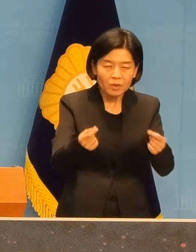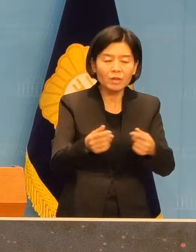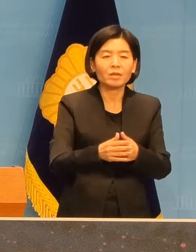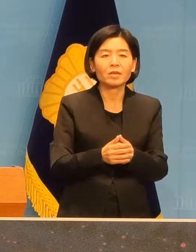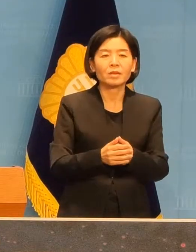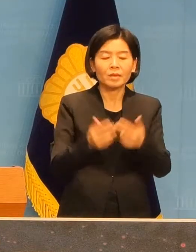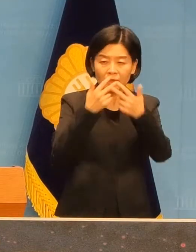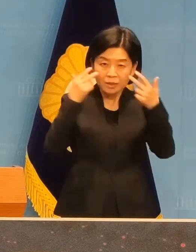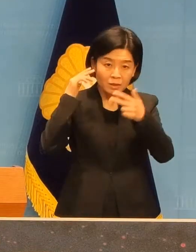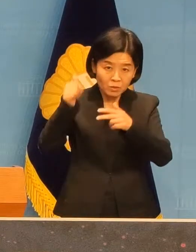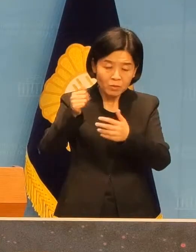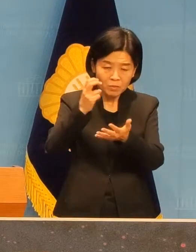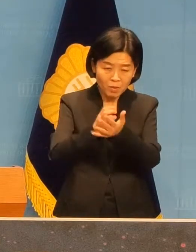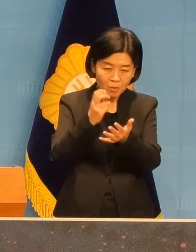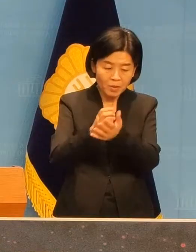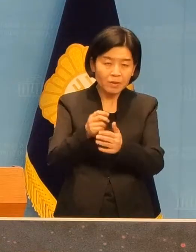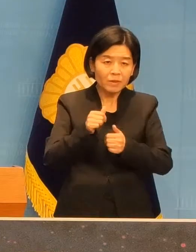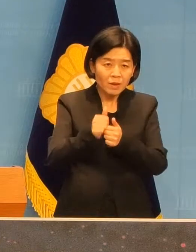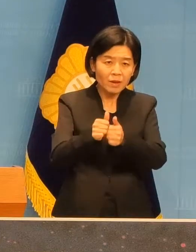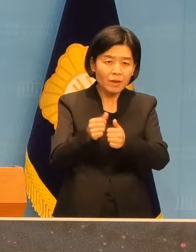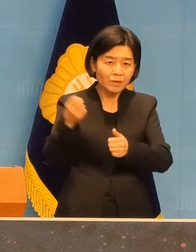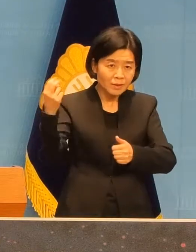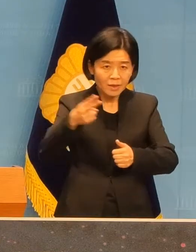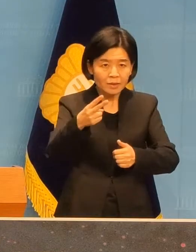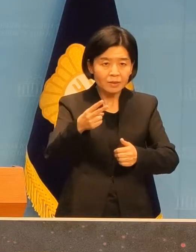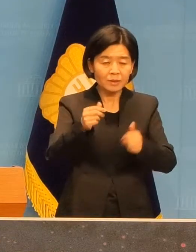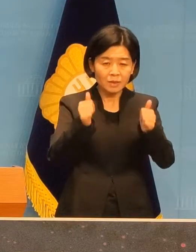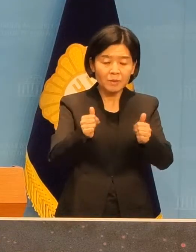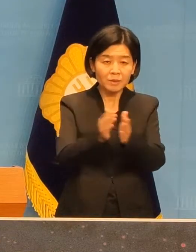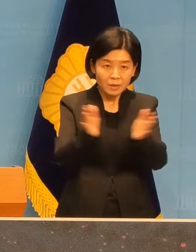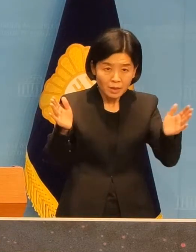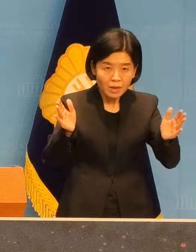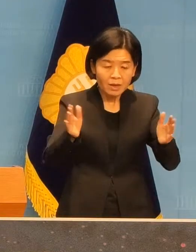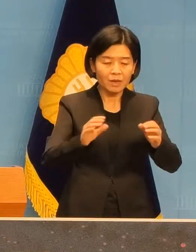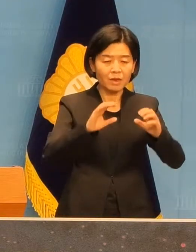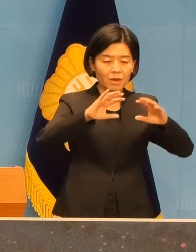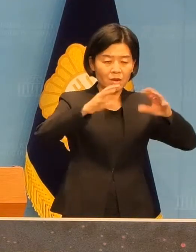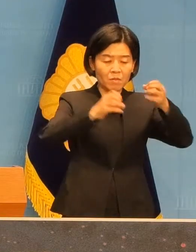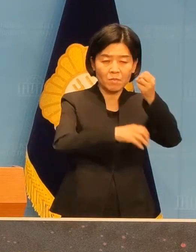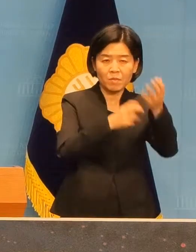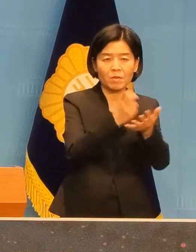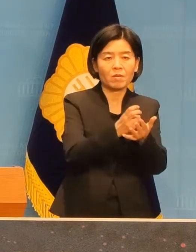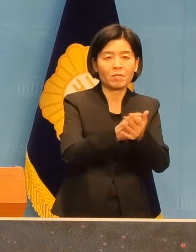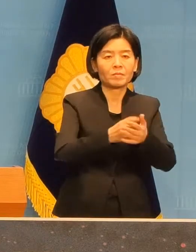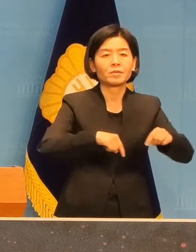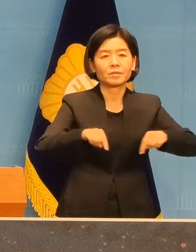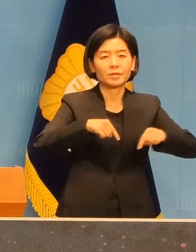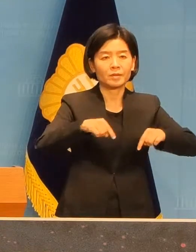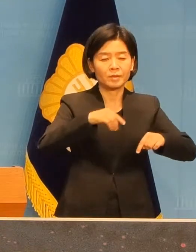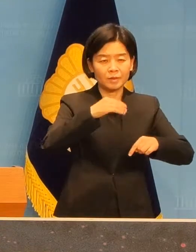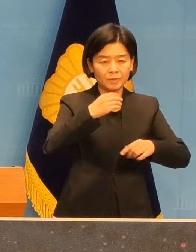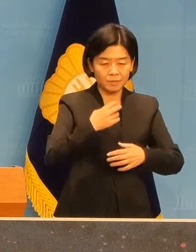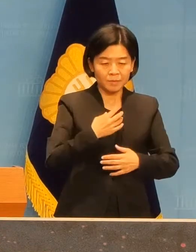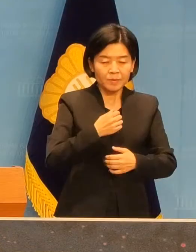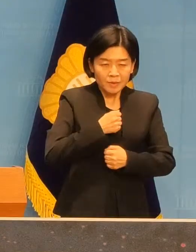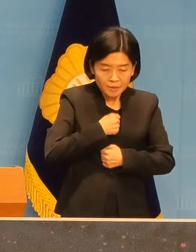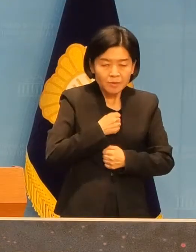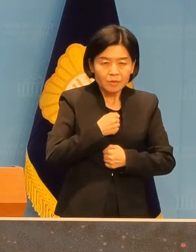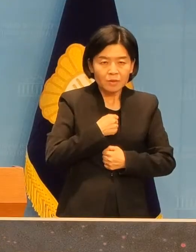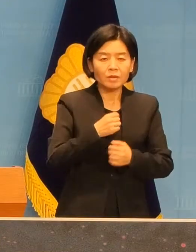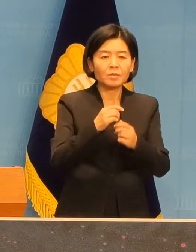받는 것이 바로 헌법 질서를 지켜내고 정치를 정상화하고 민생을 살리는 길일